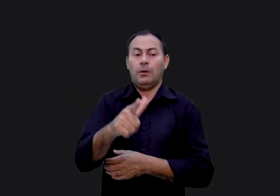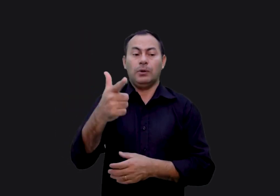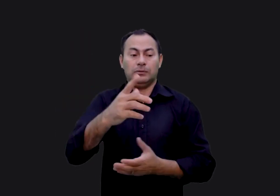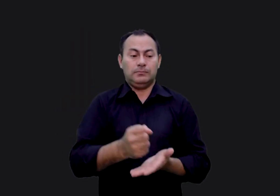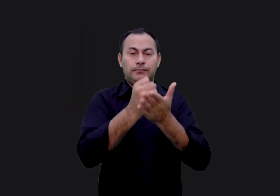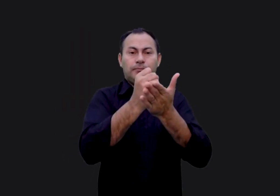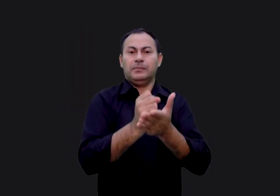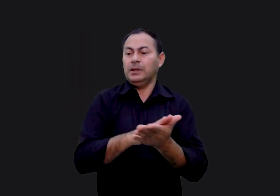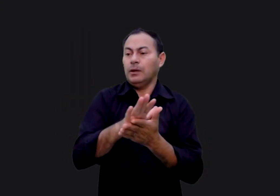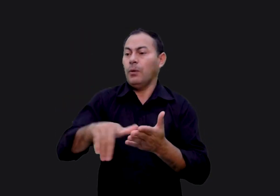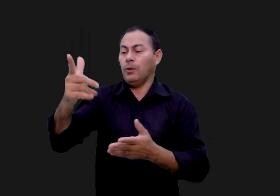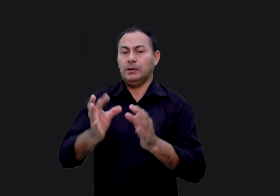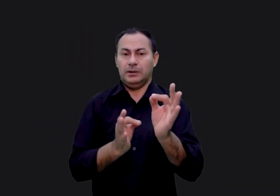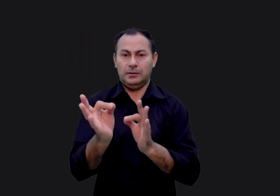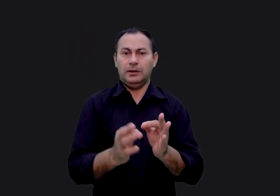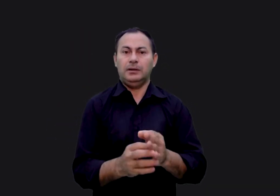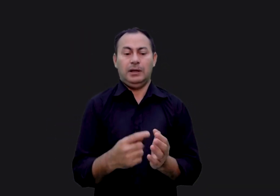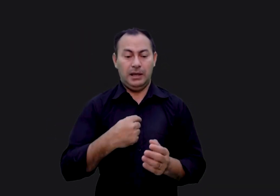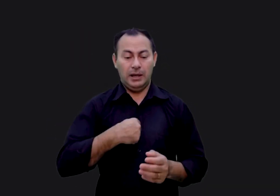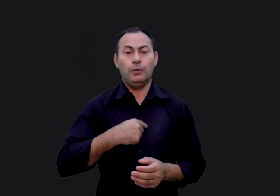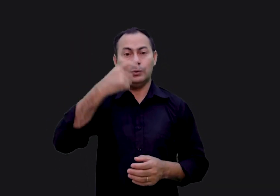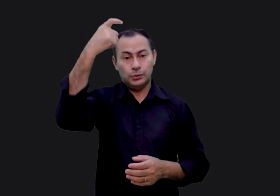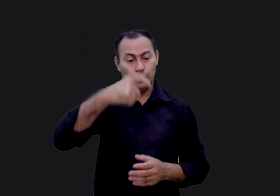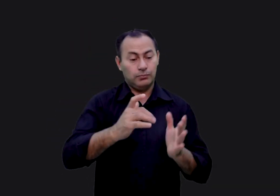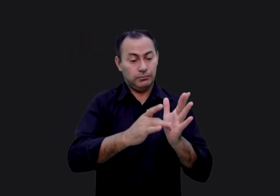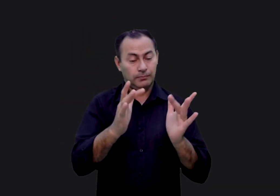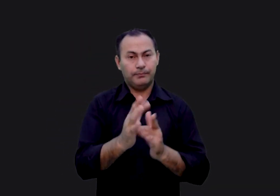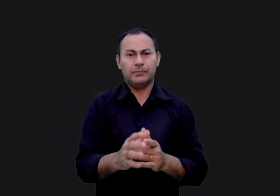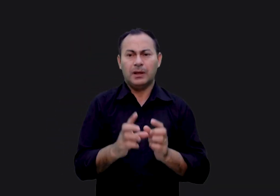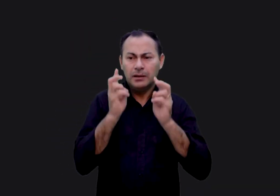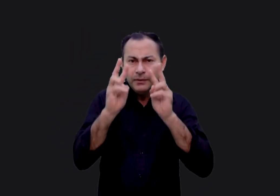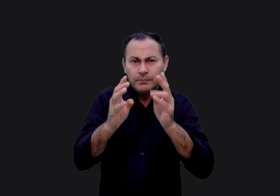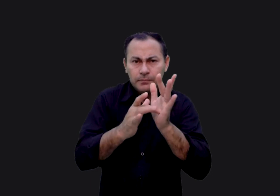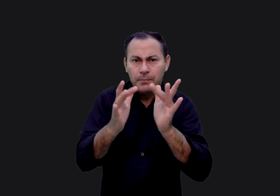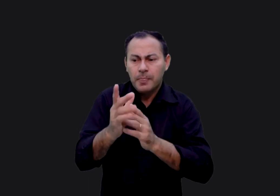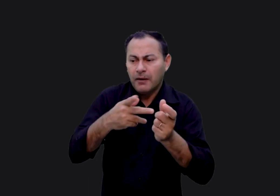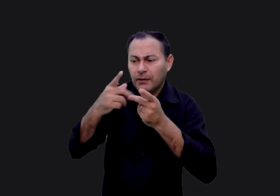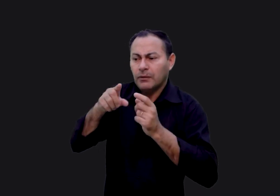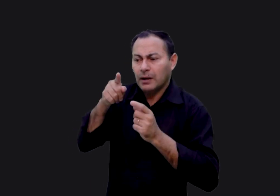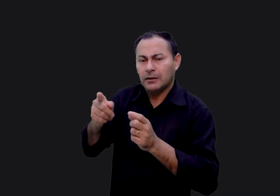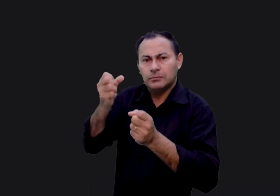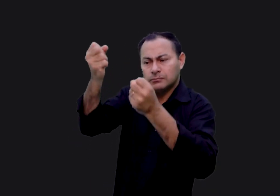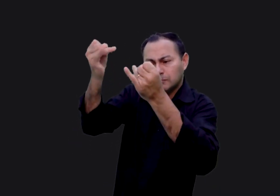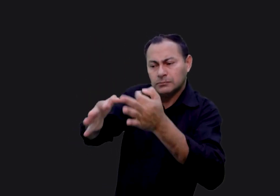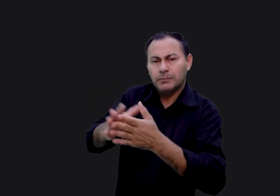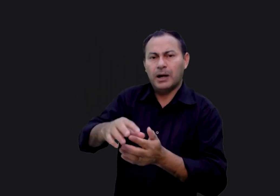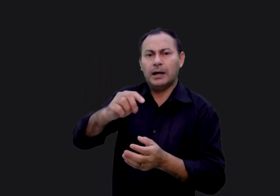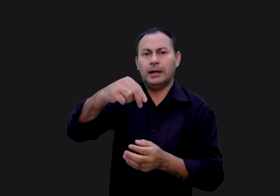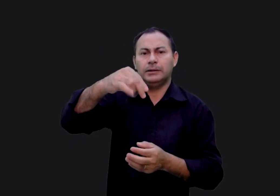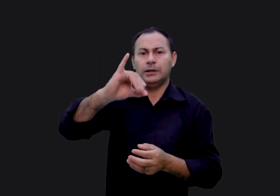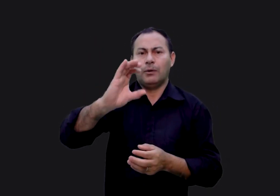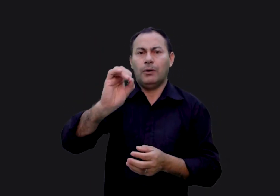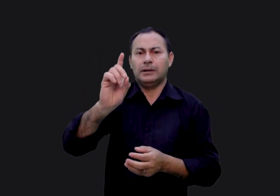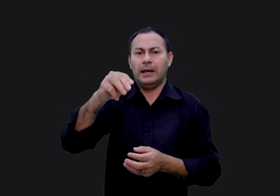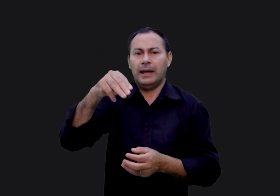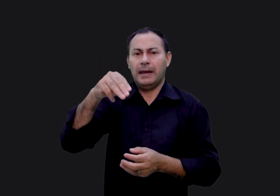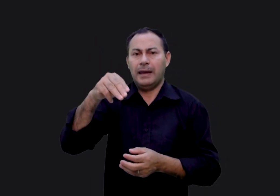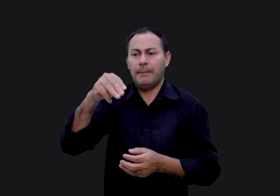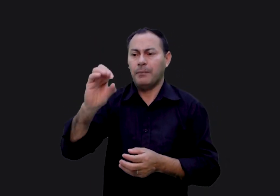tem outro Salvador, nem outra solução. Quando ouvimos o que Jesus disse a Nicodemos, percebemos que ele deixou as outras religiões sem